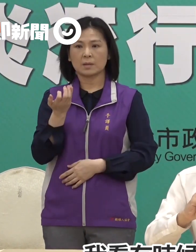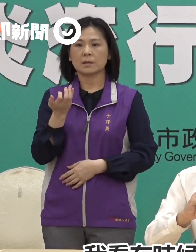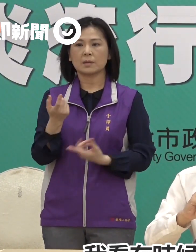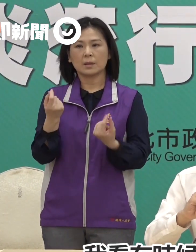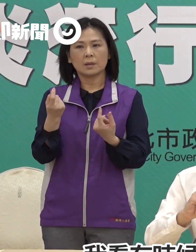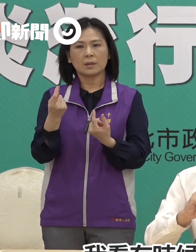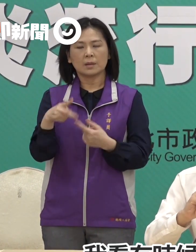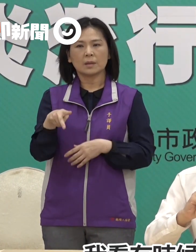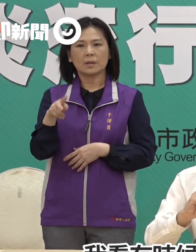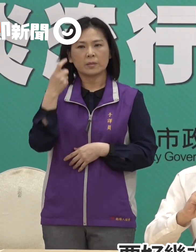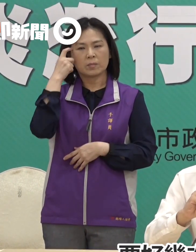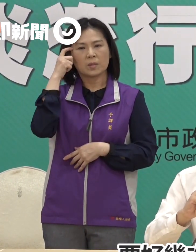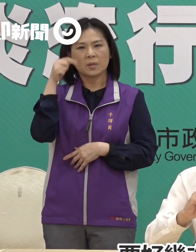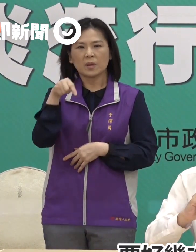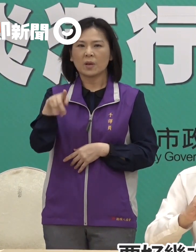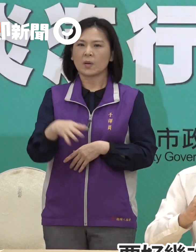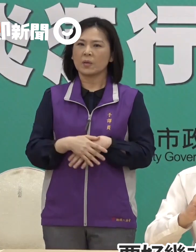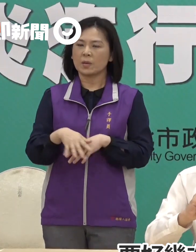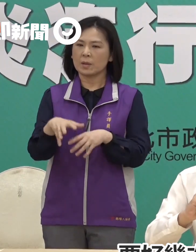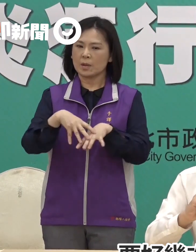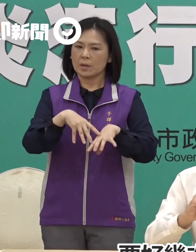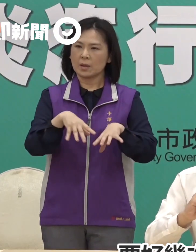我看有时候恐怕一次还不够，要好几次的这